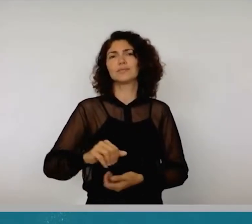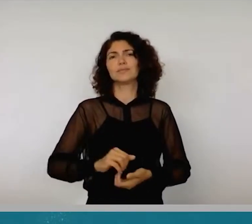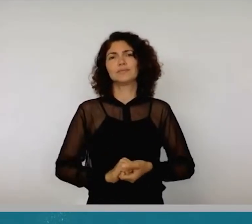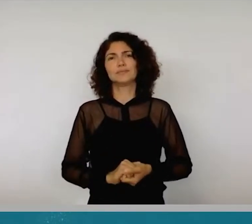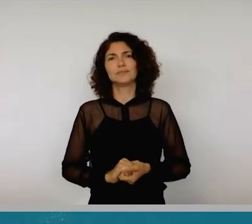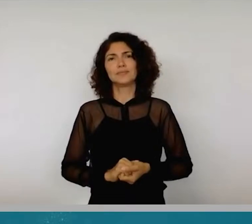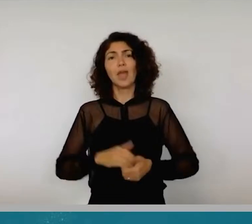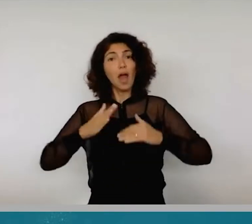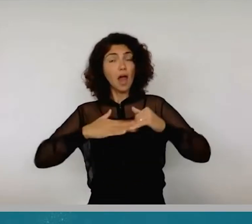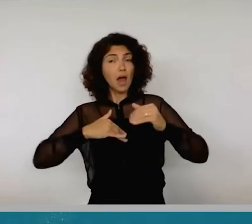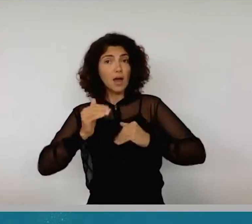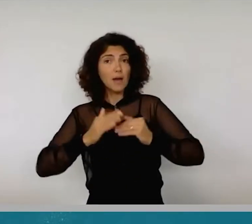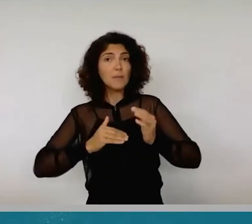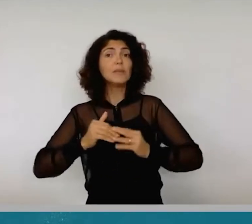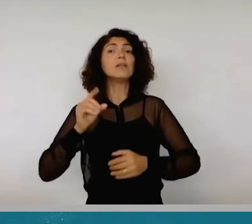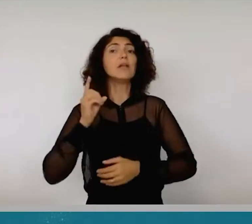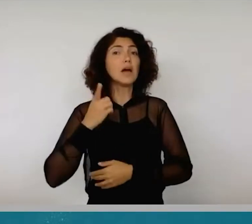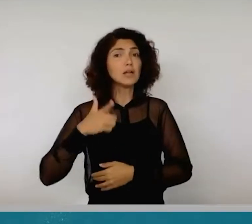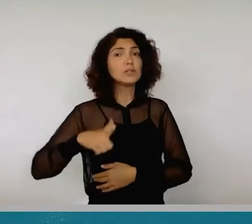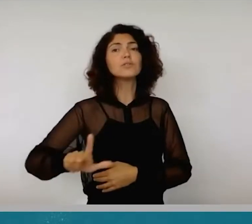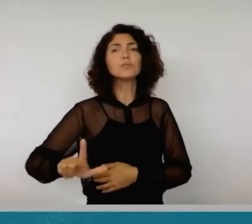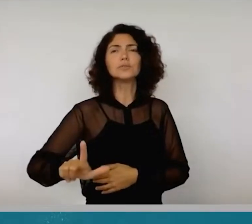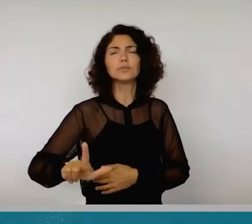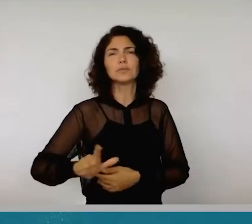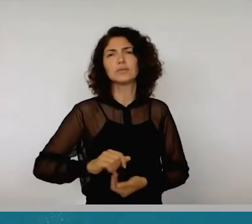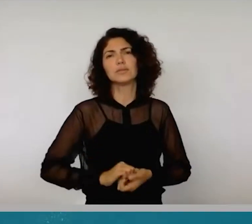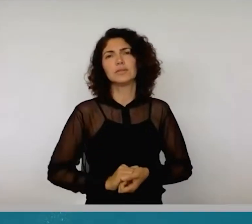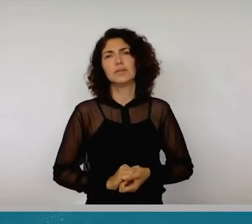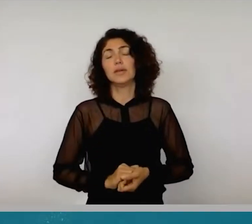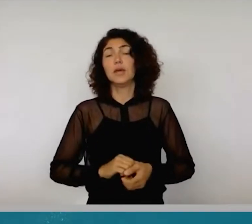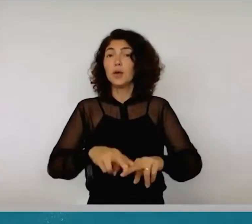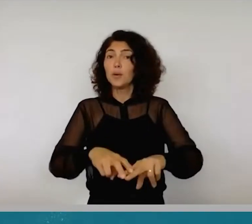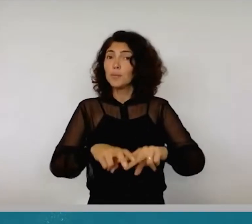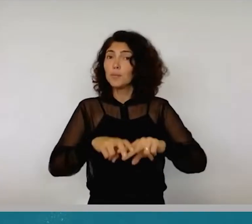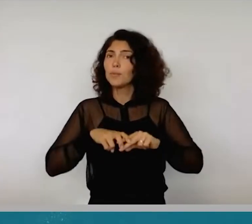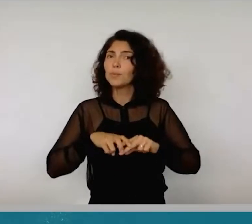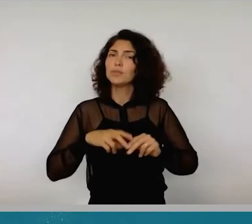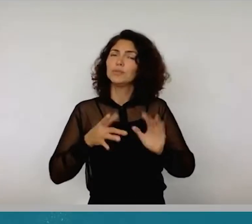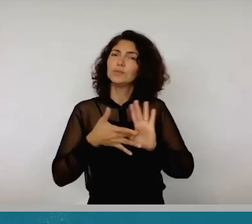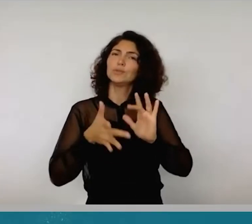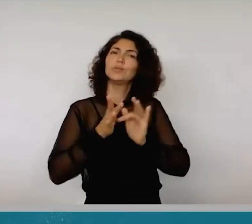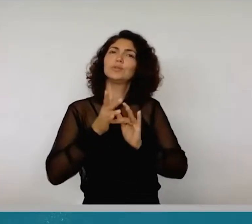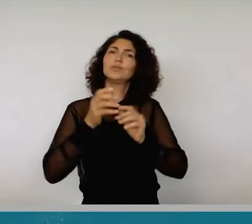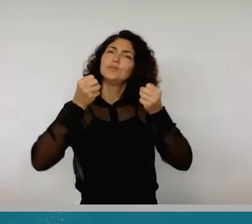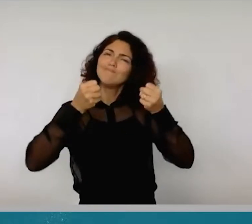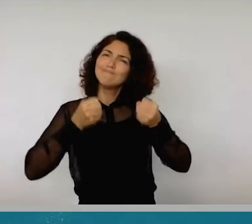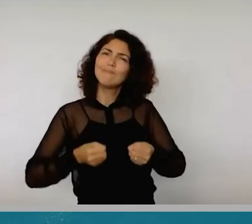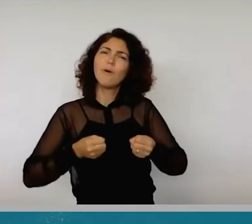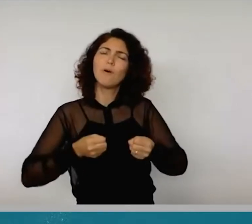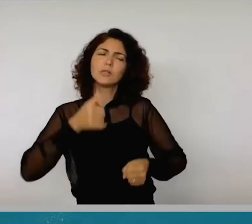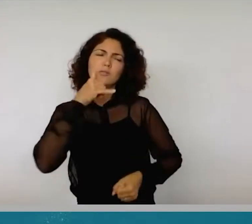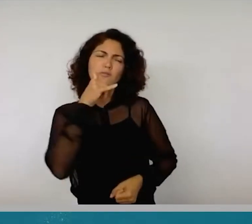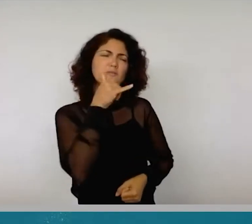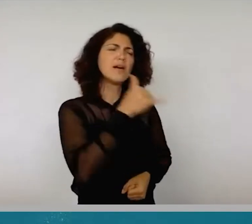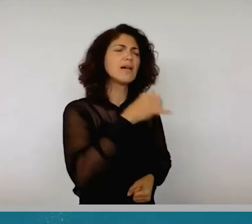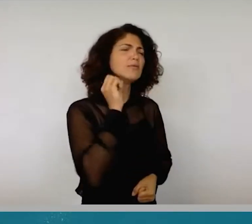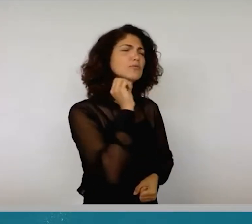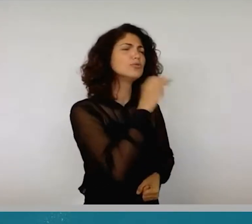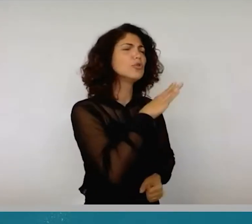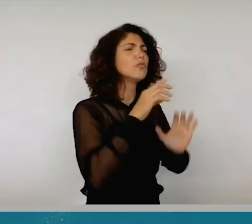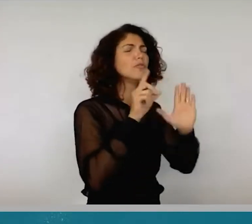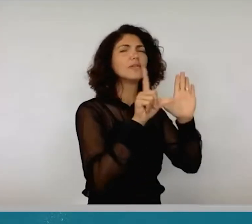para decretar a nova lei. E nós, se nós já